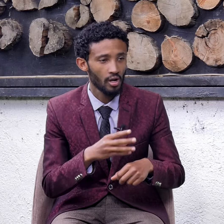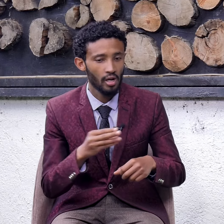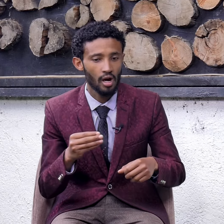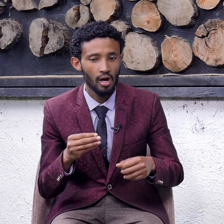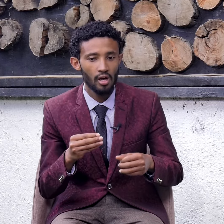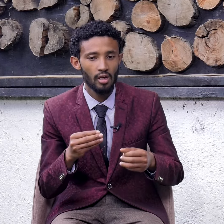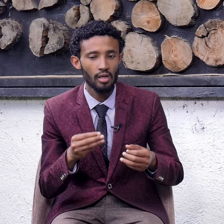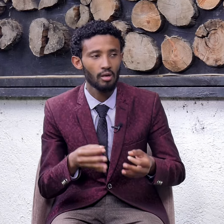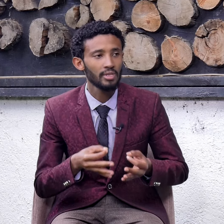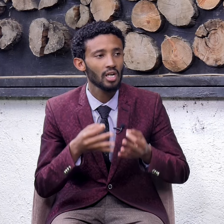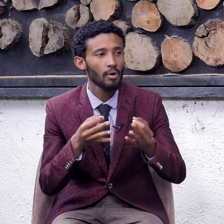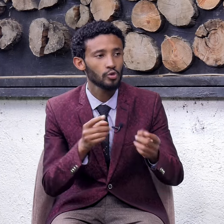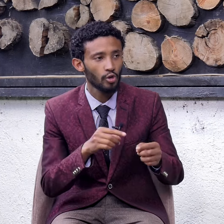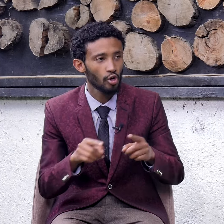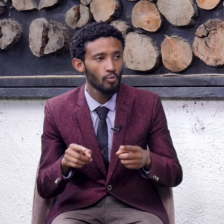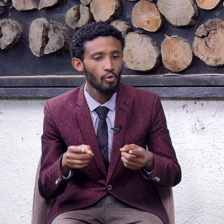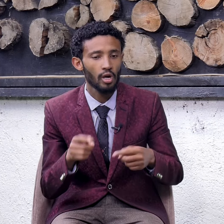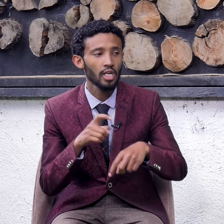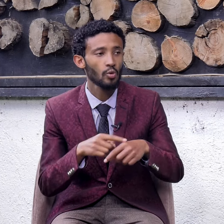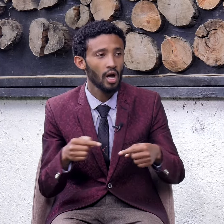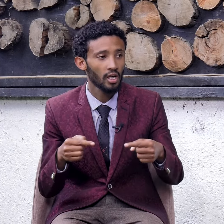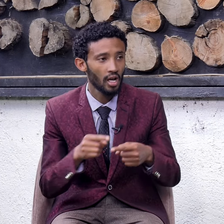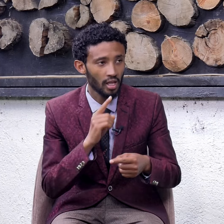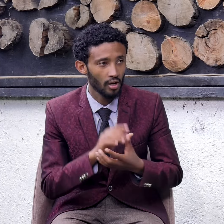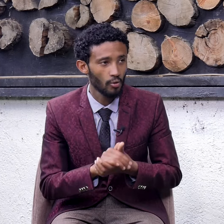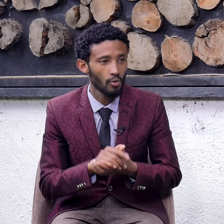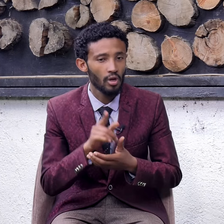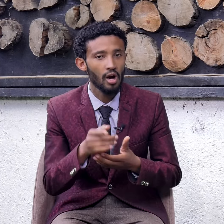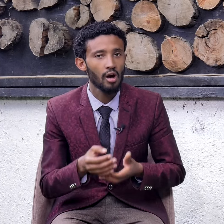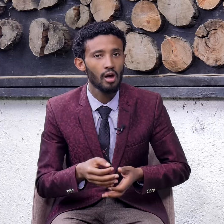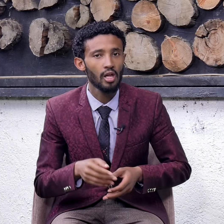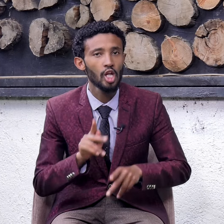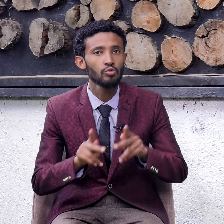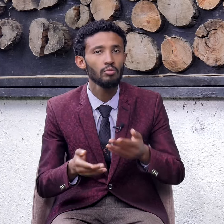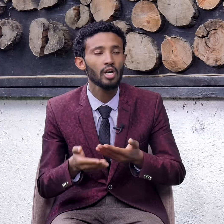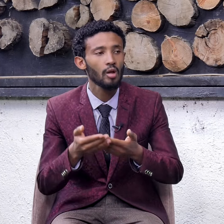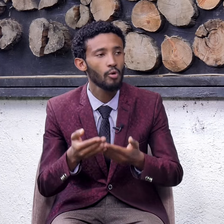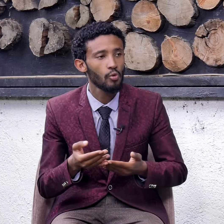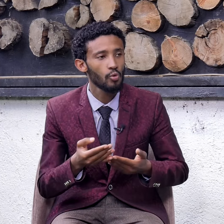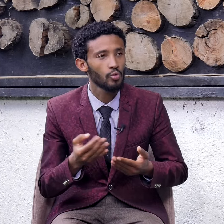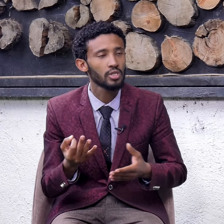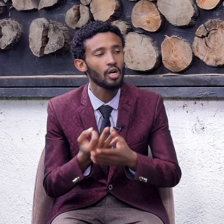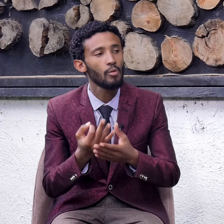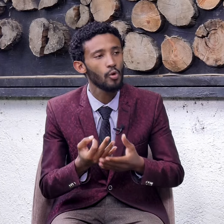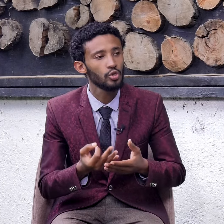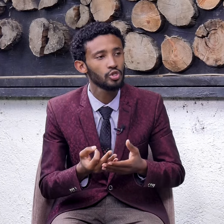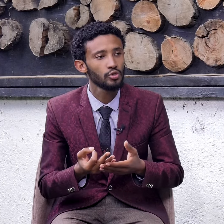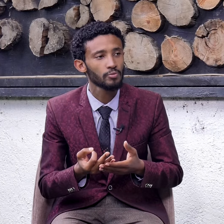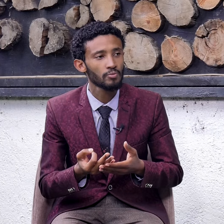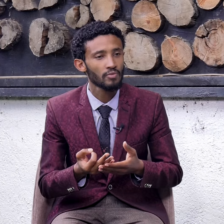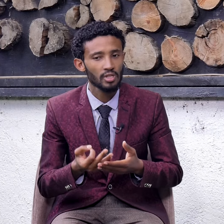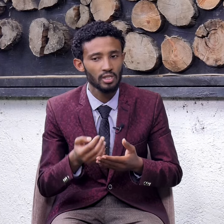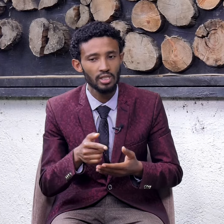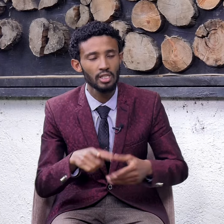ነው እና የሚዘገባችሁ ደግሞ ከጊዜው ጋር አገናኝ ተክደው ለህዝቡ የሚቀርበው